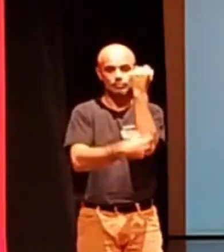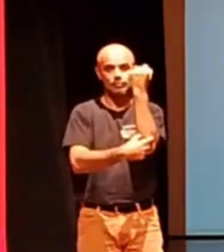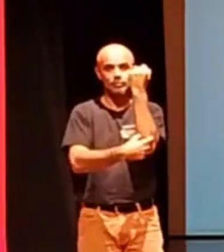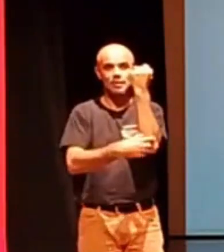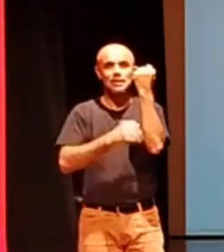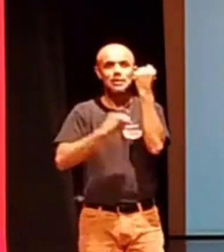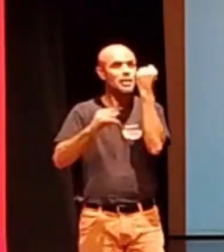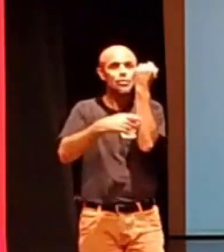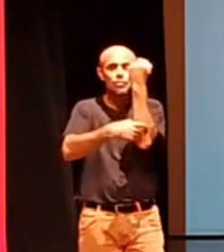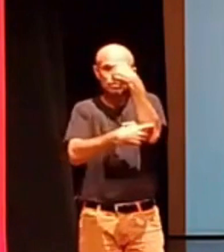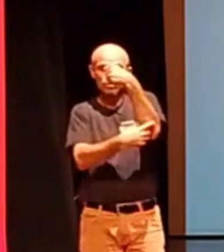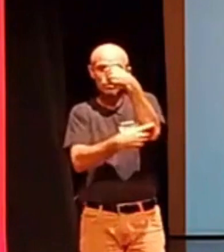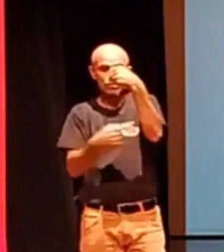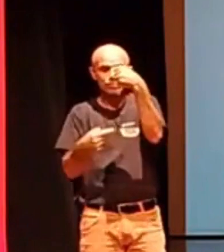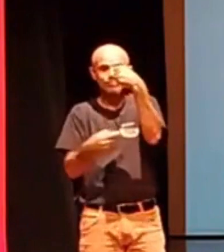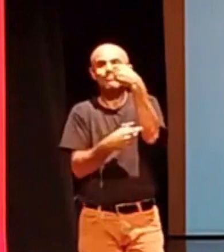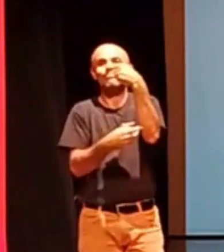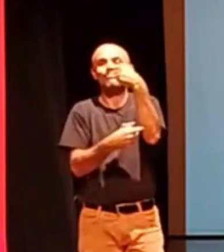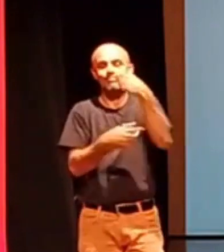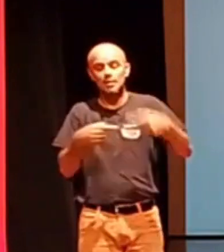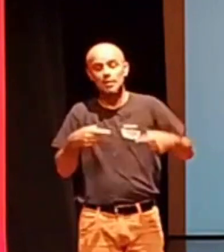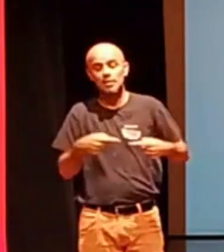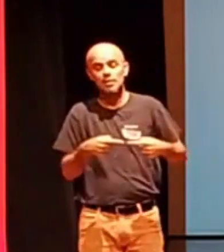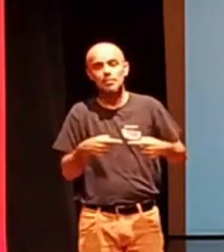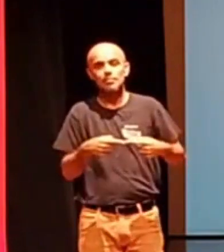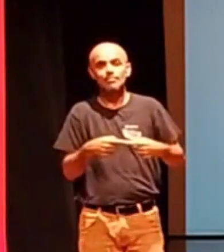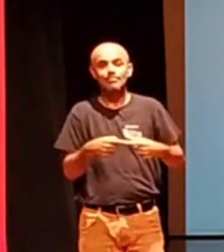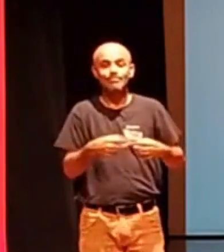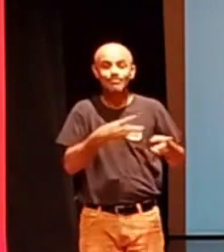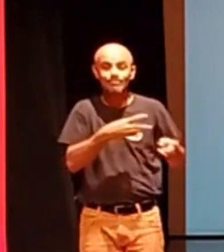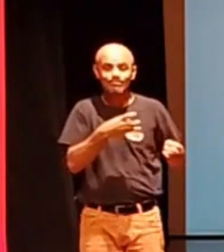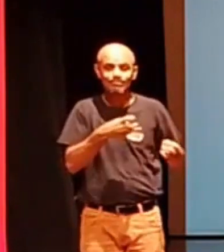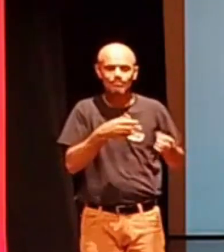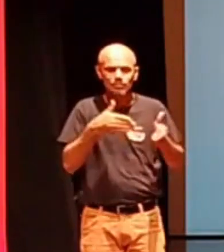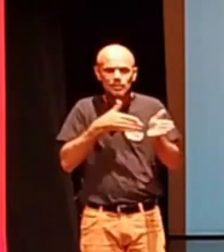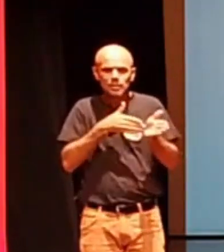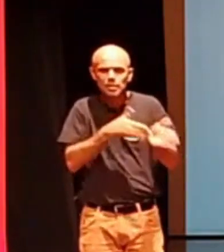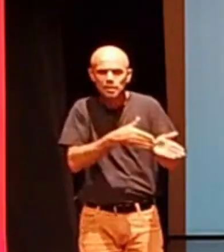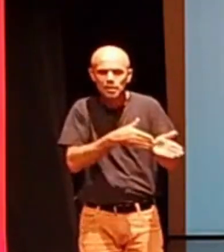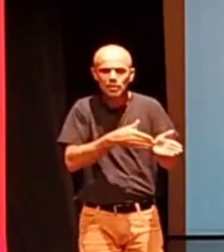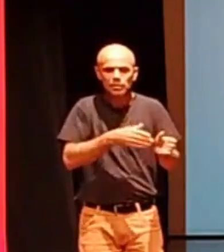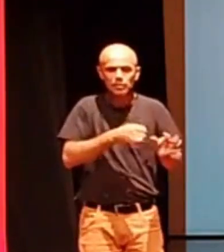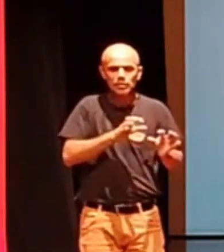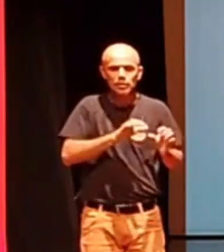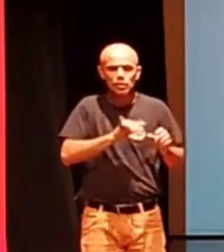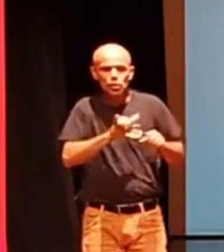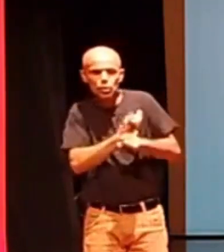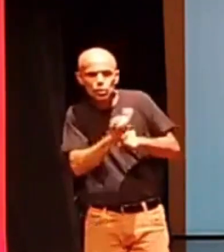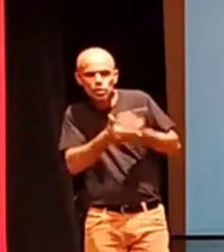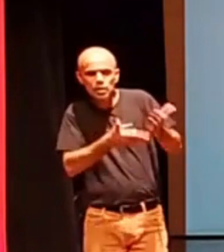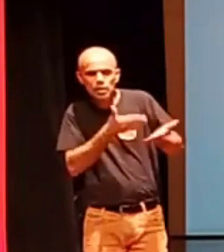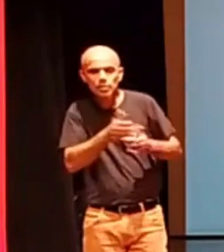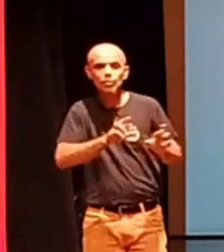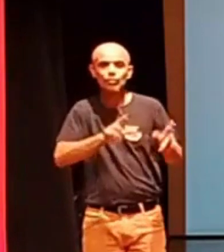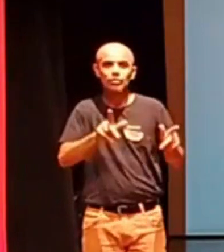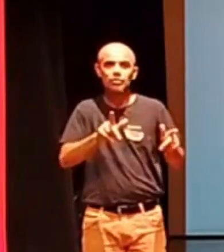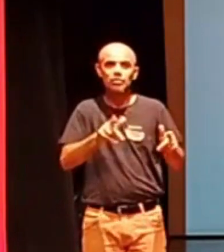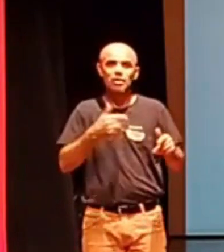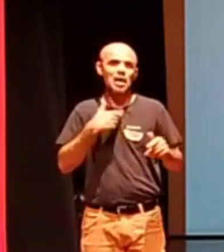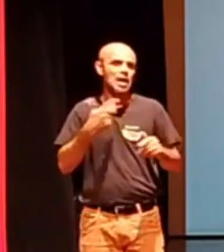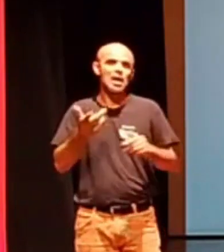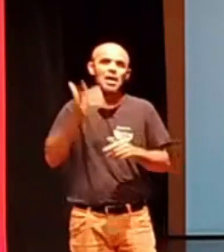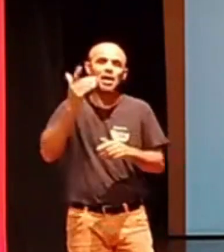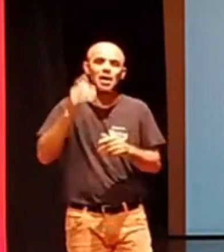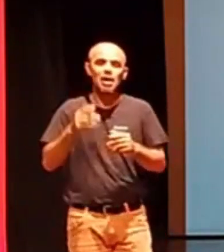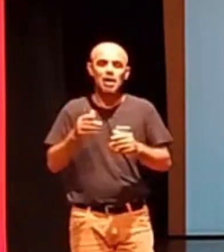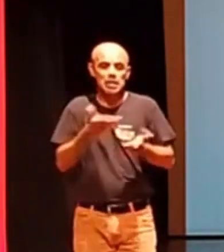escoliose associada a isso, a gente vai ter um direcionamento. Então, tudo vai depender da avaliação. Então, não existe uma receita de bolo.